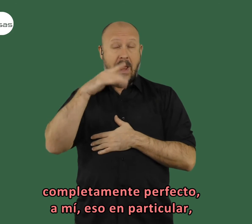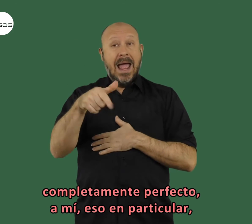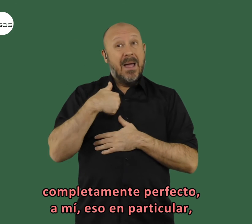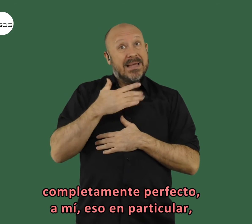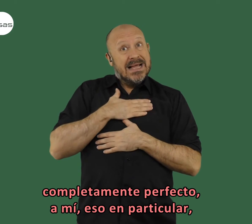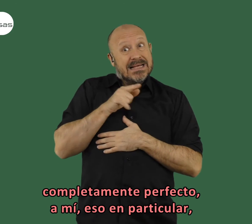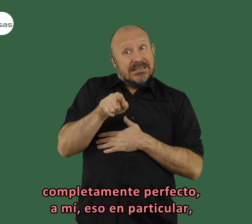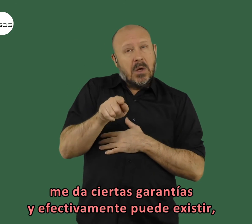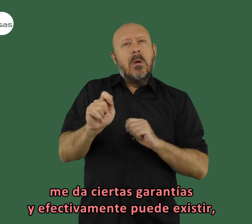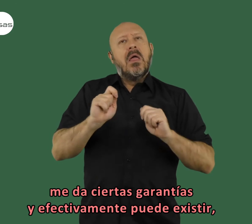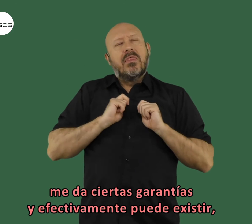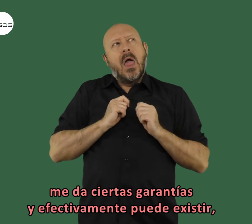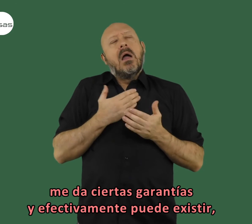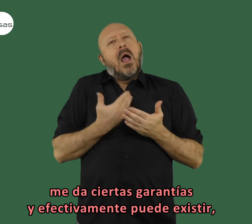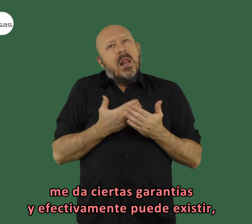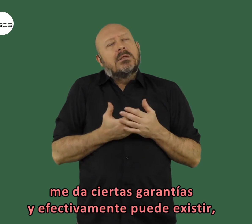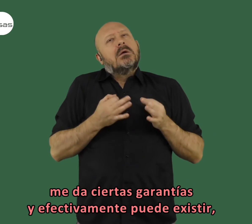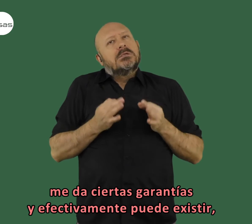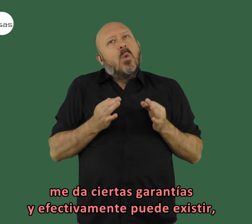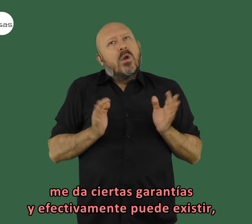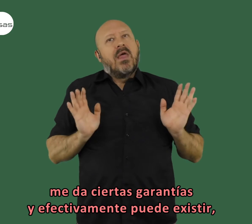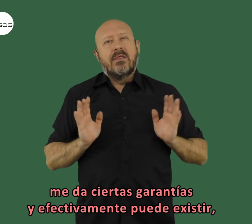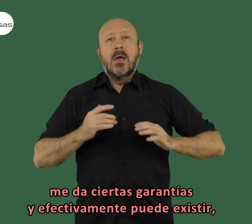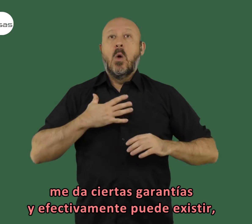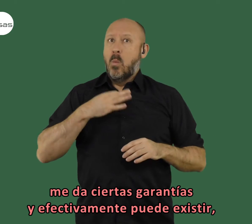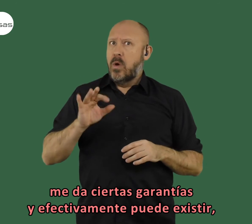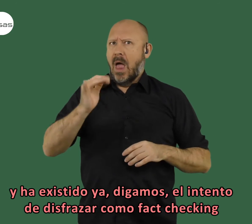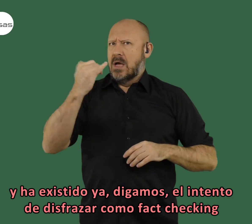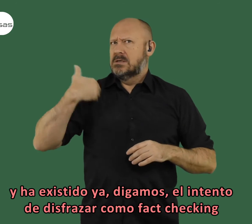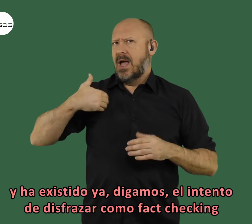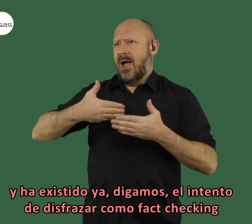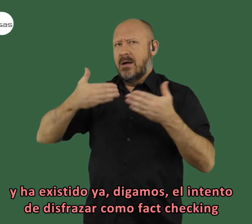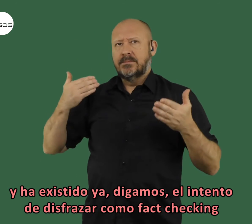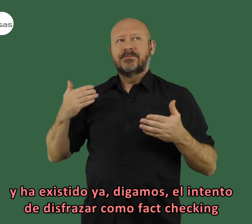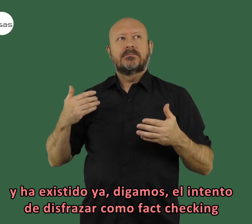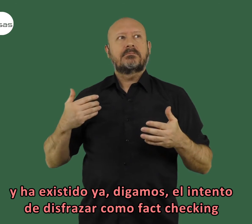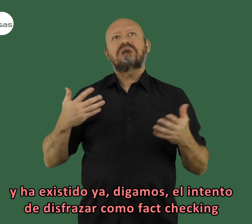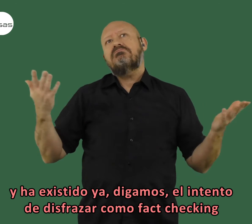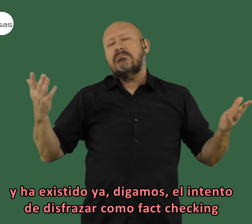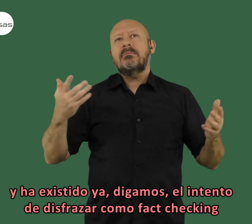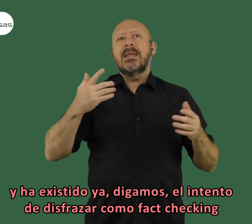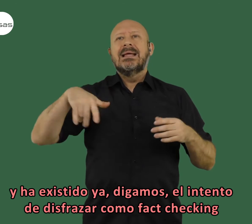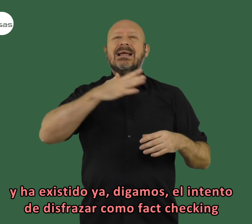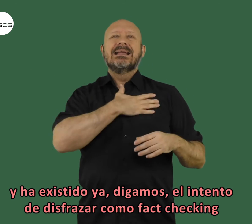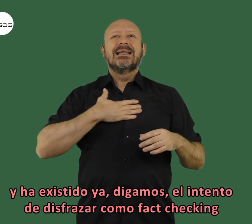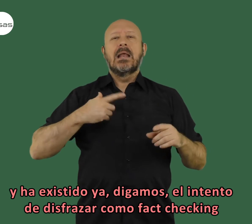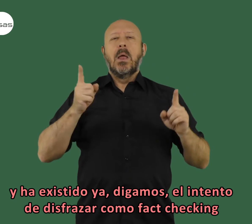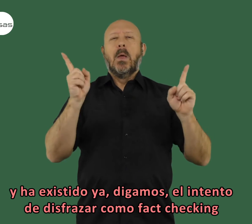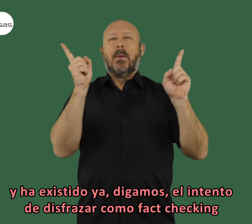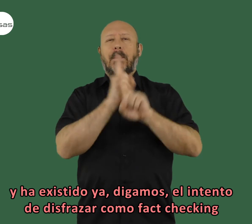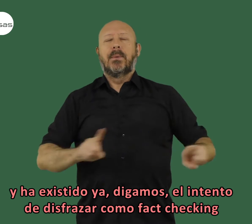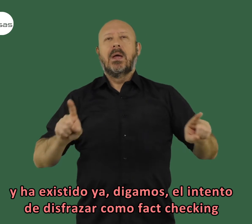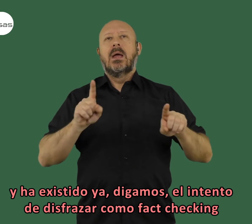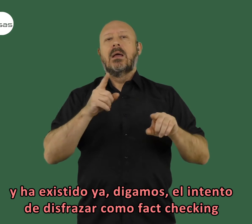perfecto, a mí eso en particular me da ciertas garantías. Y efectivamente puede existir, y ha existido ya, digamos, el intento